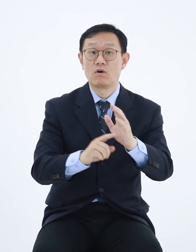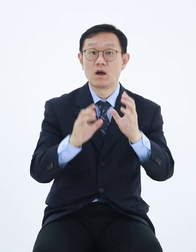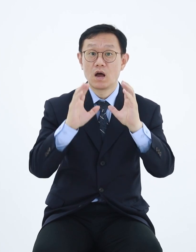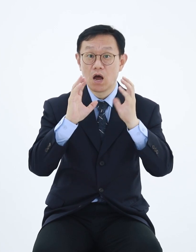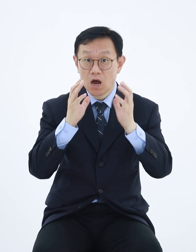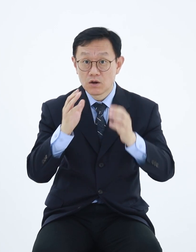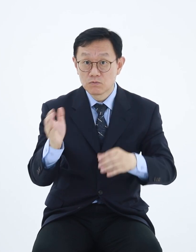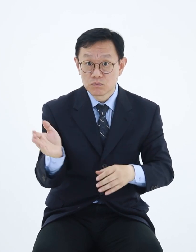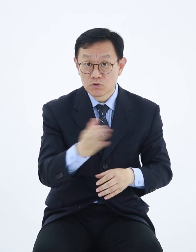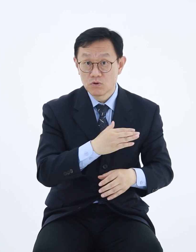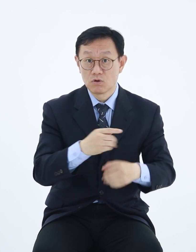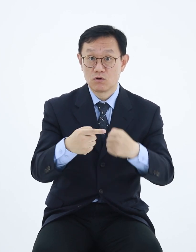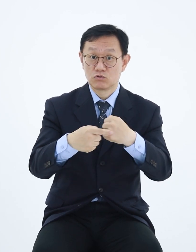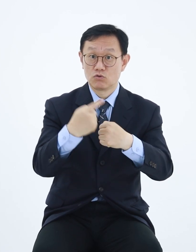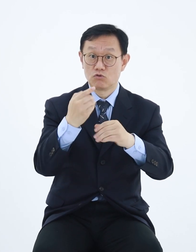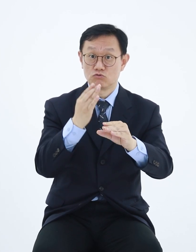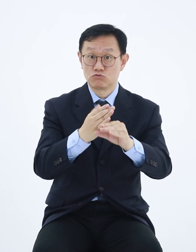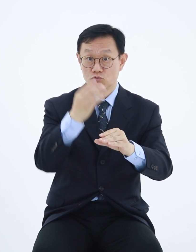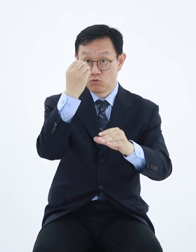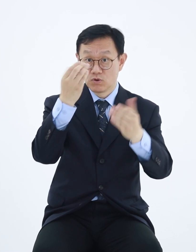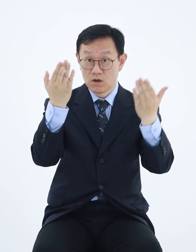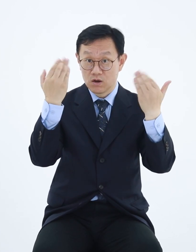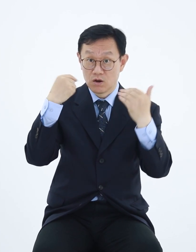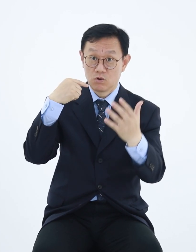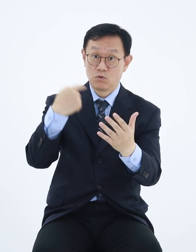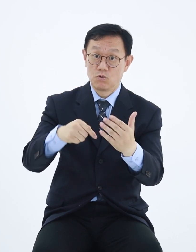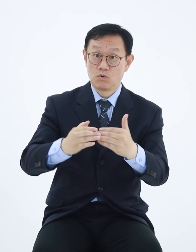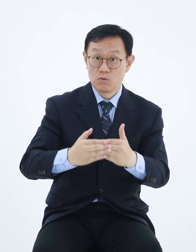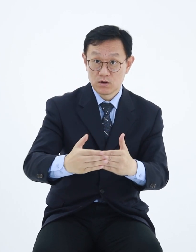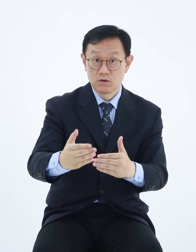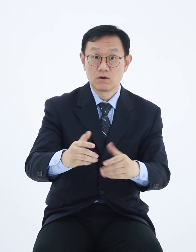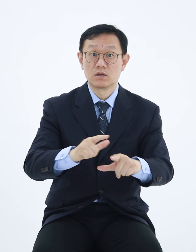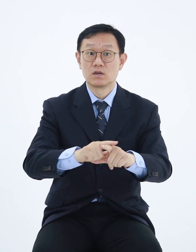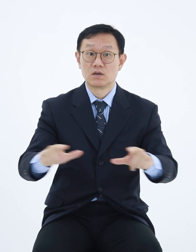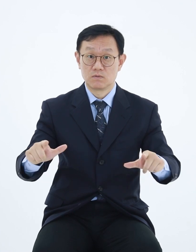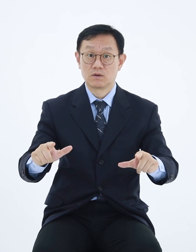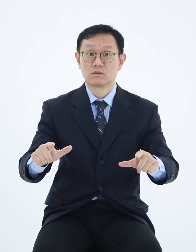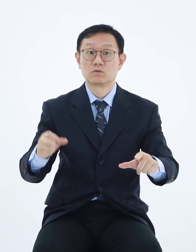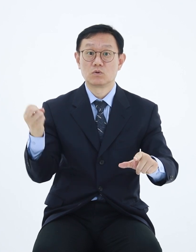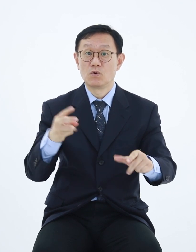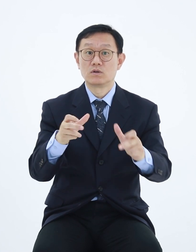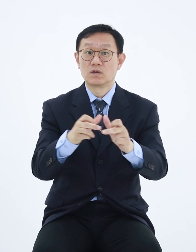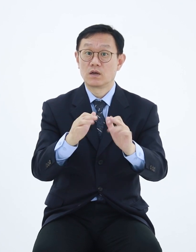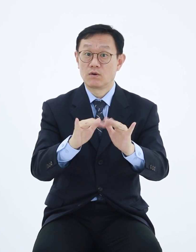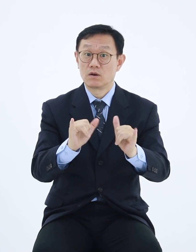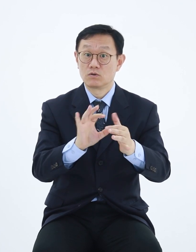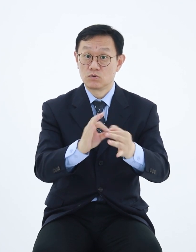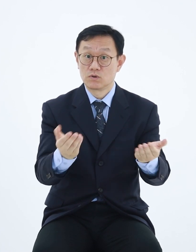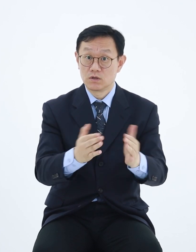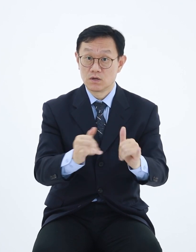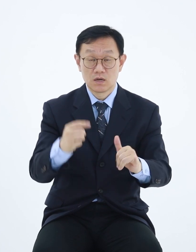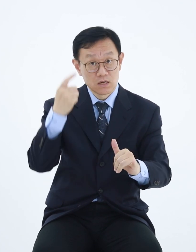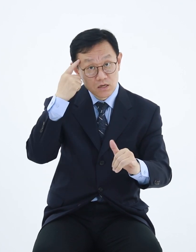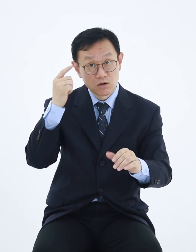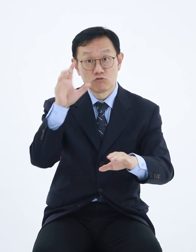시기부터 초중고등 단계까지의 교육과정, 일반 대중 및 장애 관련 종사자를 위한 인식훈련 등이 이에